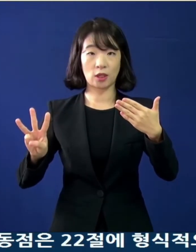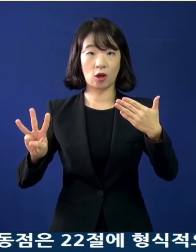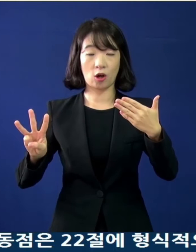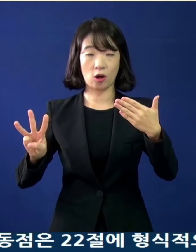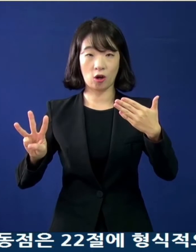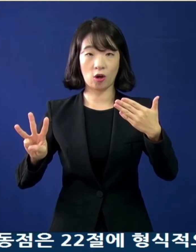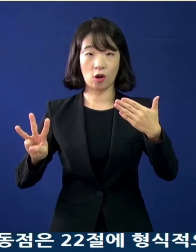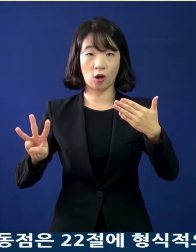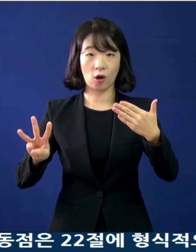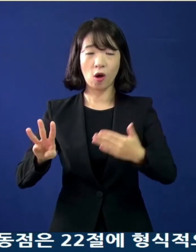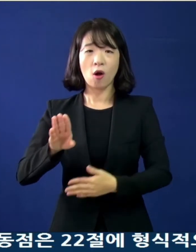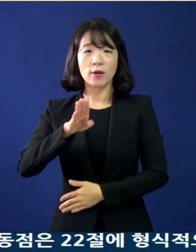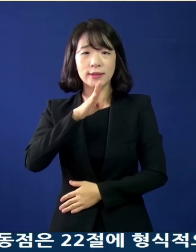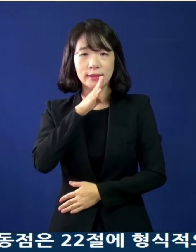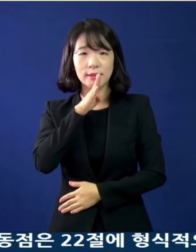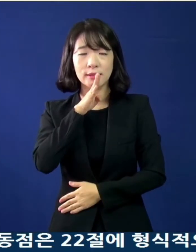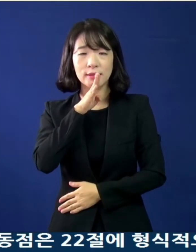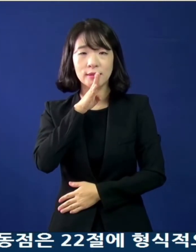드디어